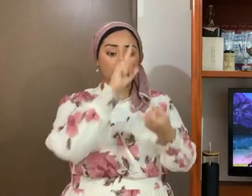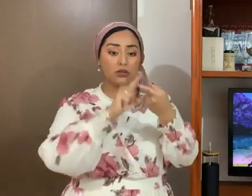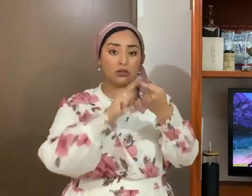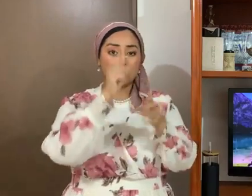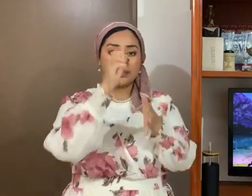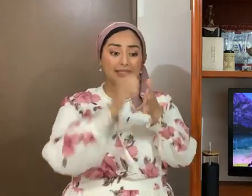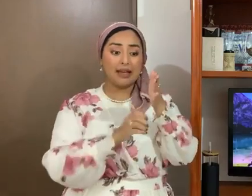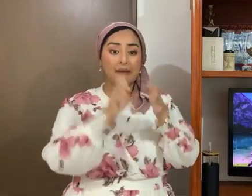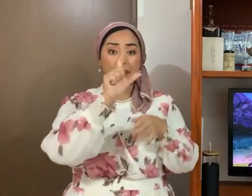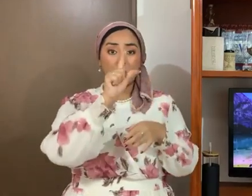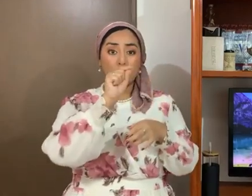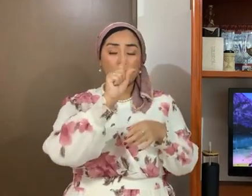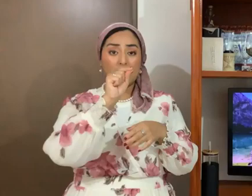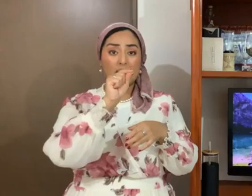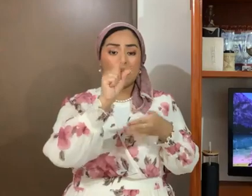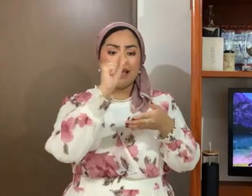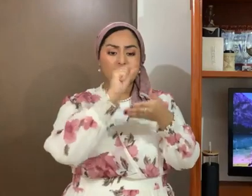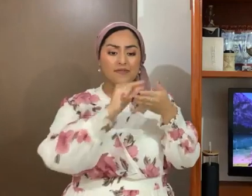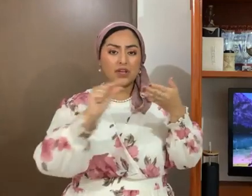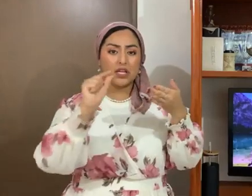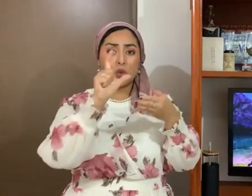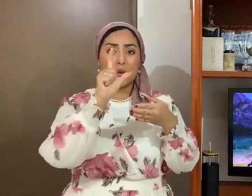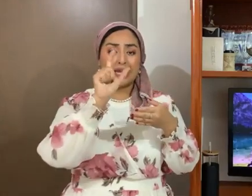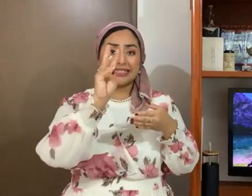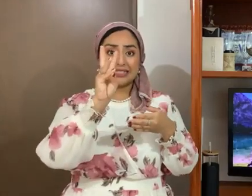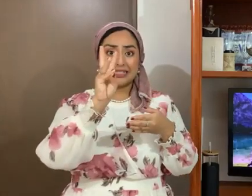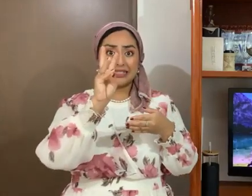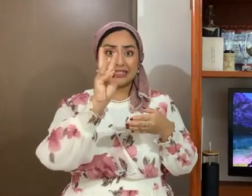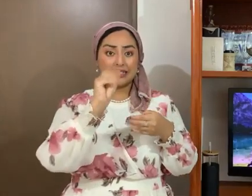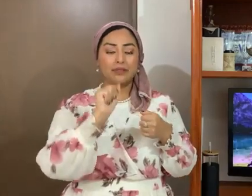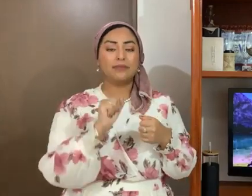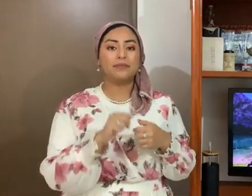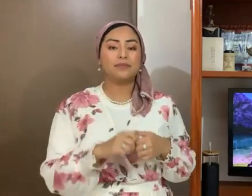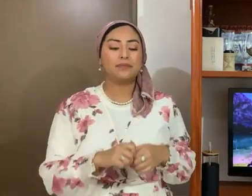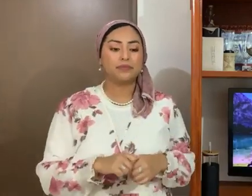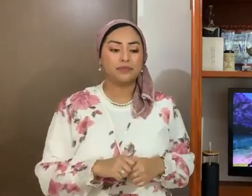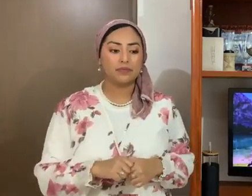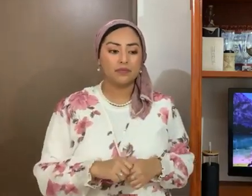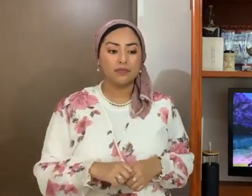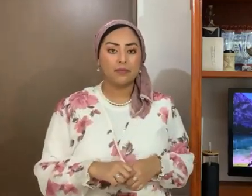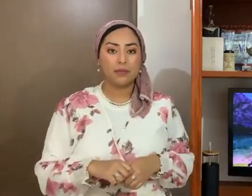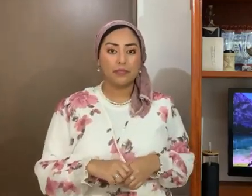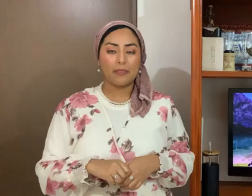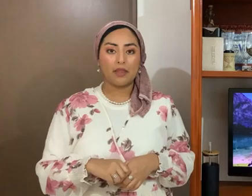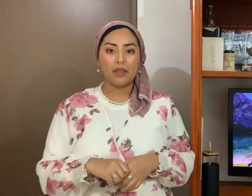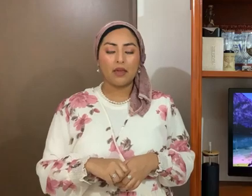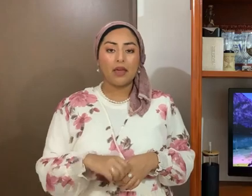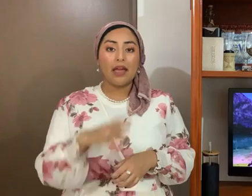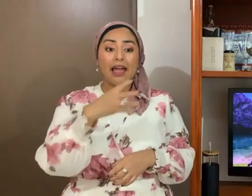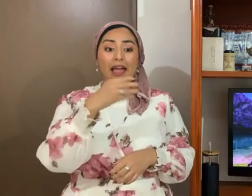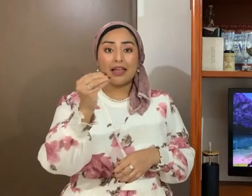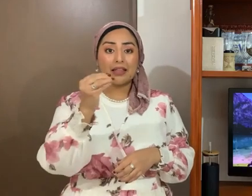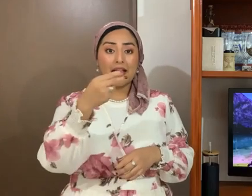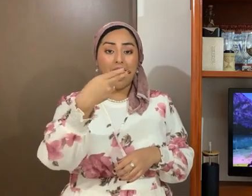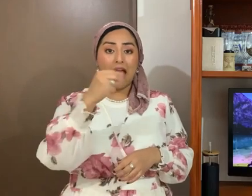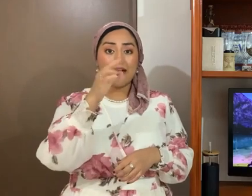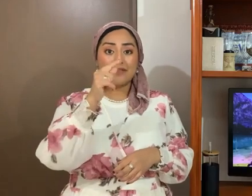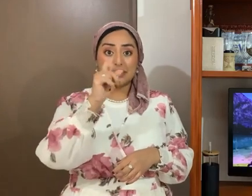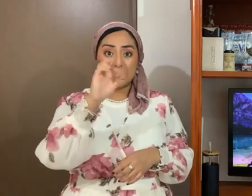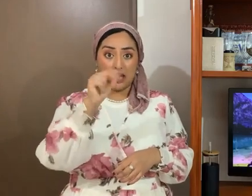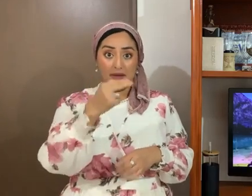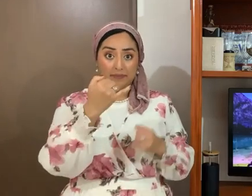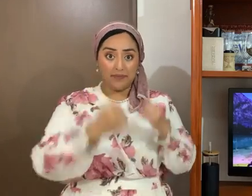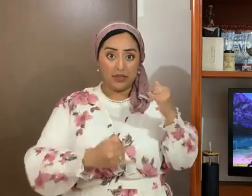hasta el capítulo 20, verso 26. Éxodo 18, 1 hasta el 20, 26. Y la conclusión